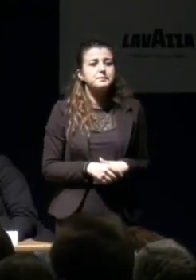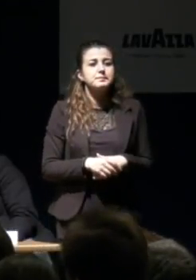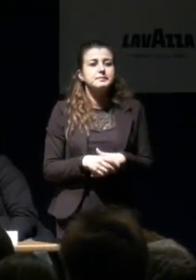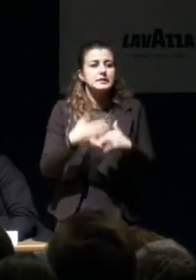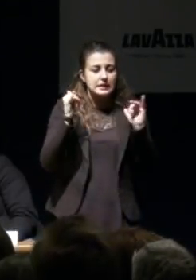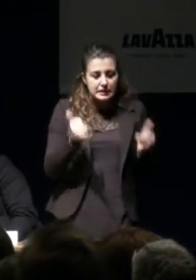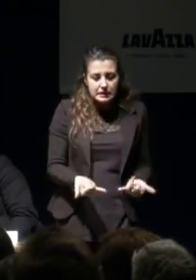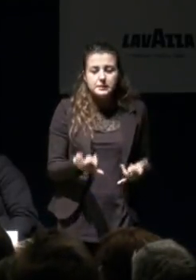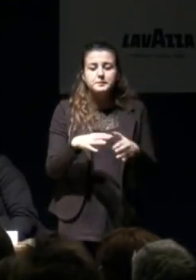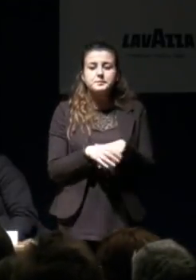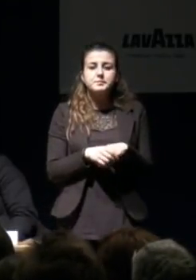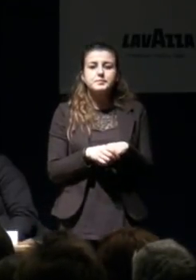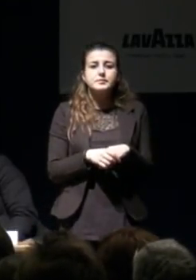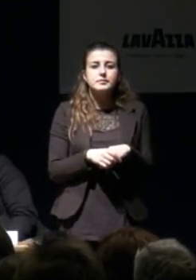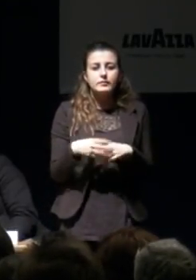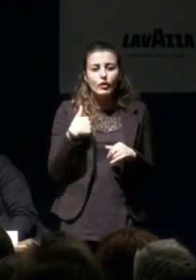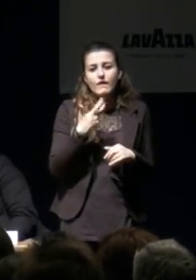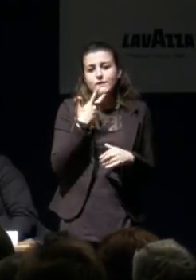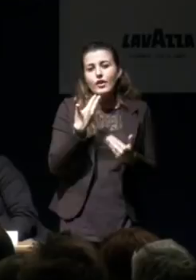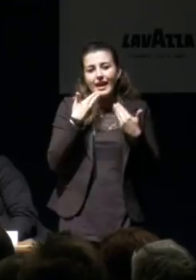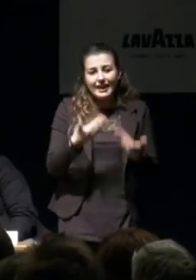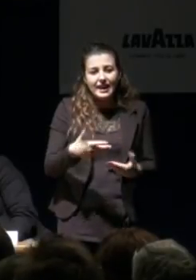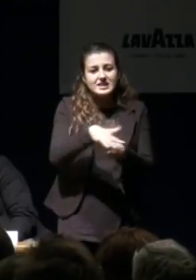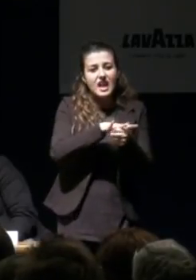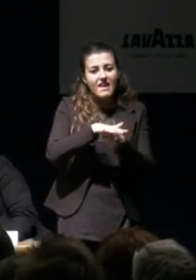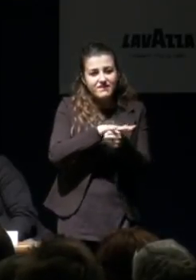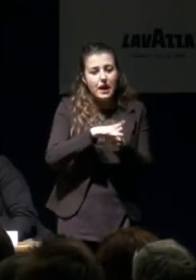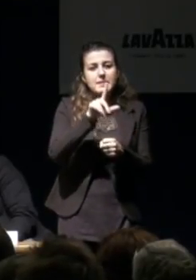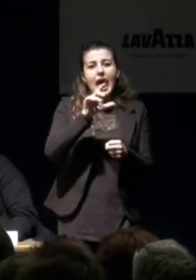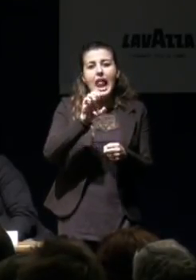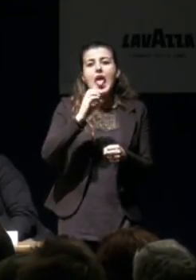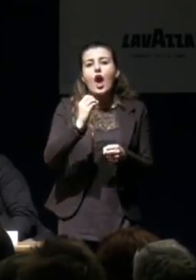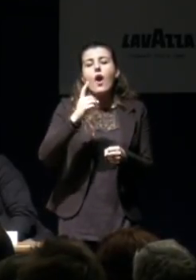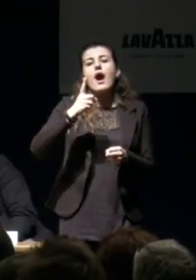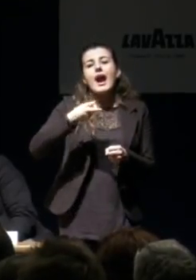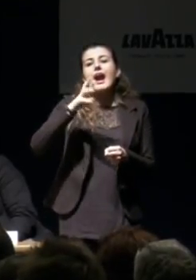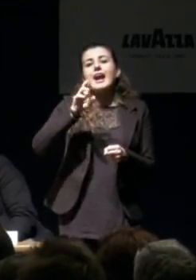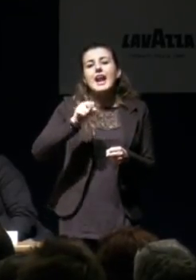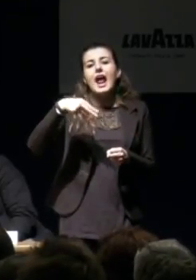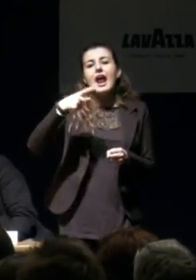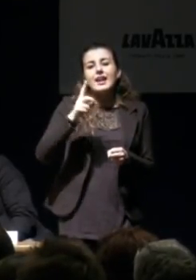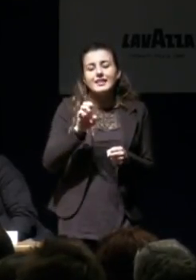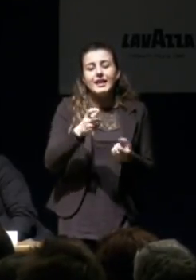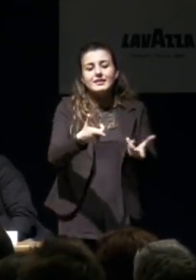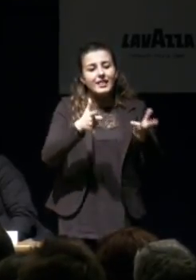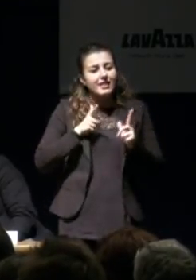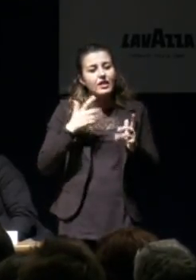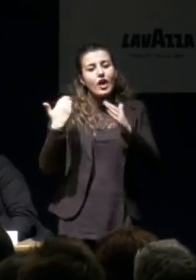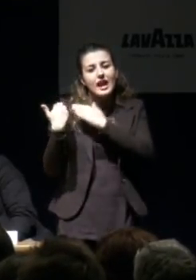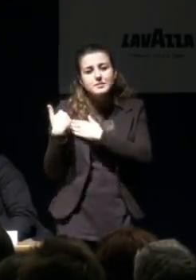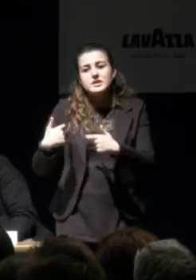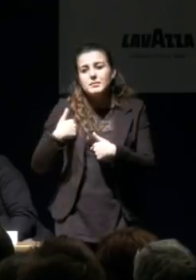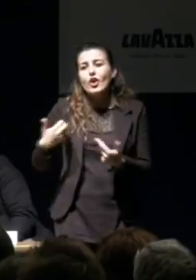anzitutto ci tengo a ringraziare la famiglia leogrande che mi ha dato questa grande responsabilità di